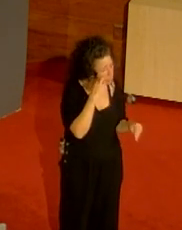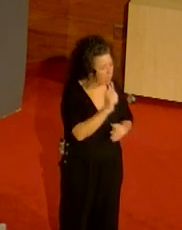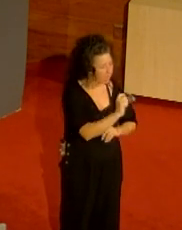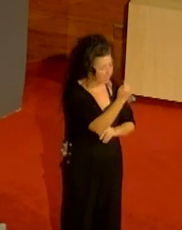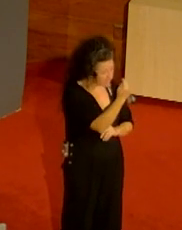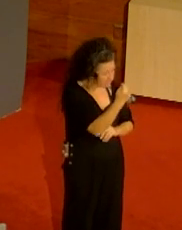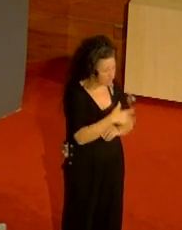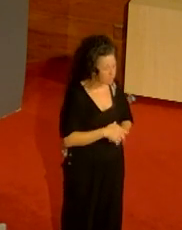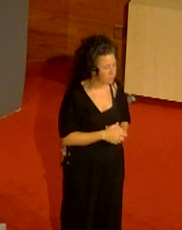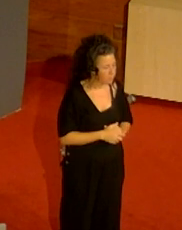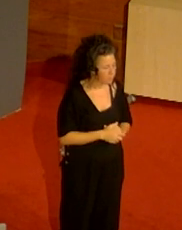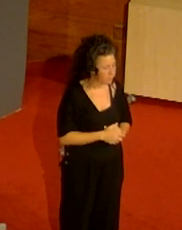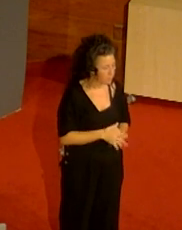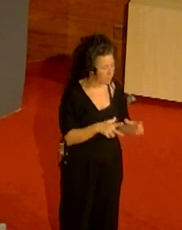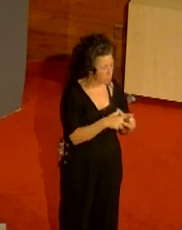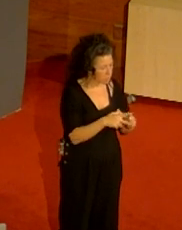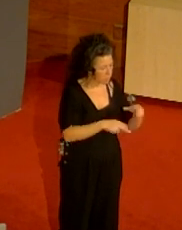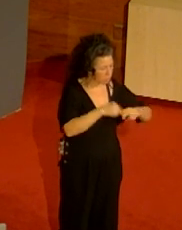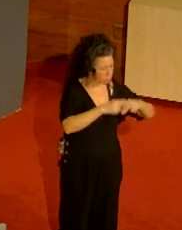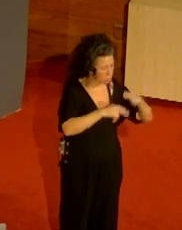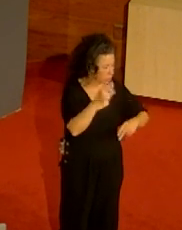a esta gente como constructores de sociedad aquí?